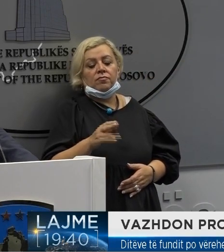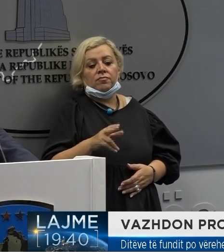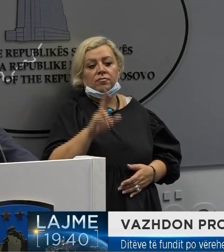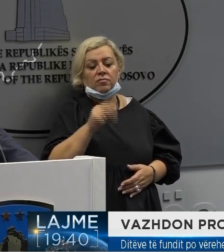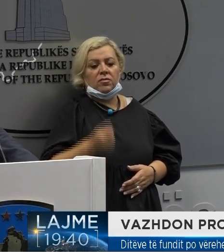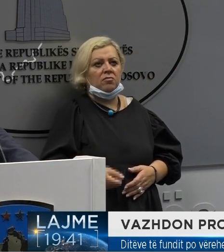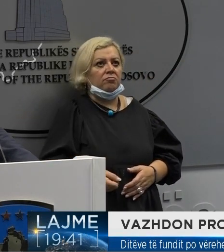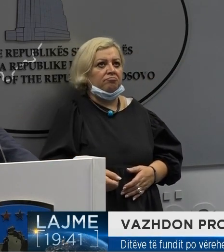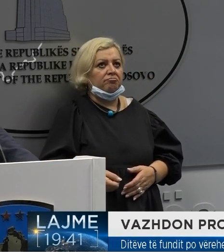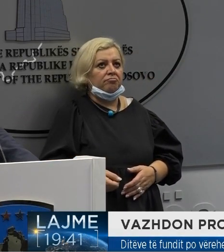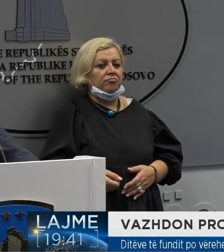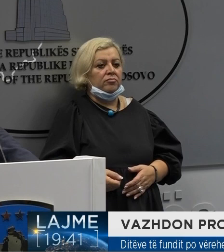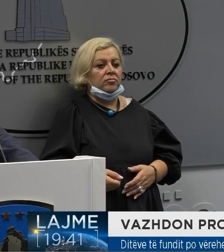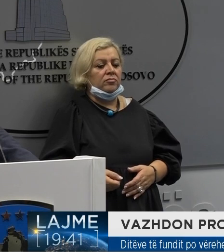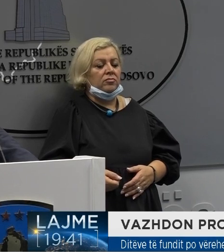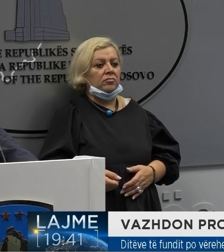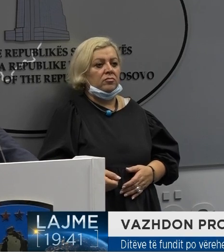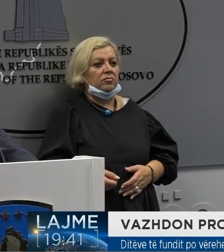Vitis, në stok janë edhe